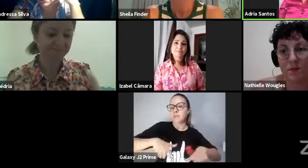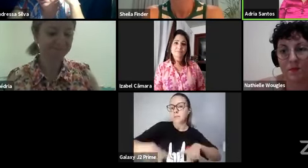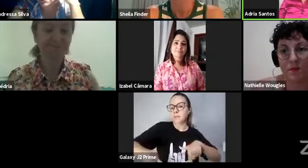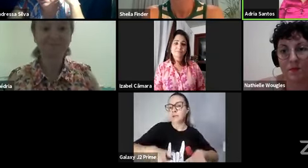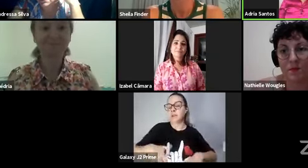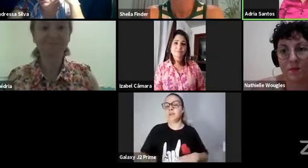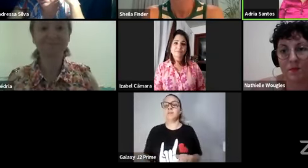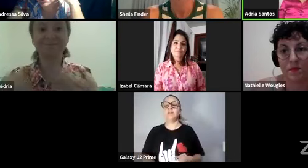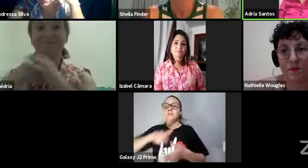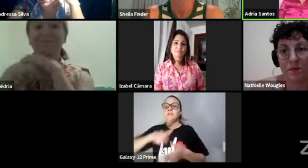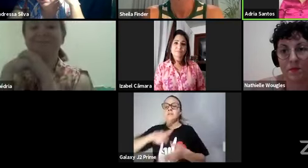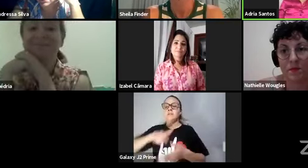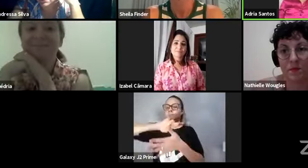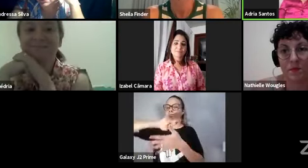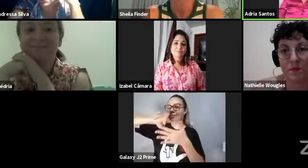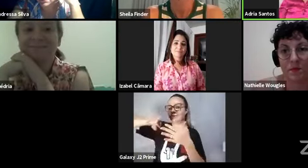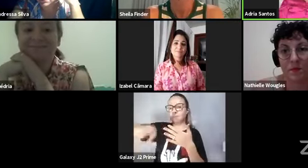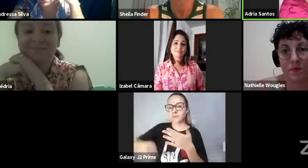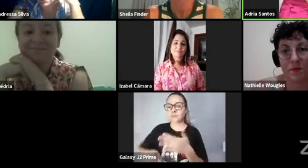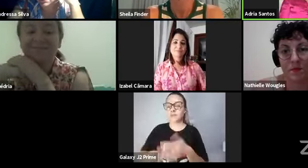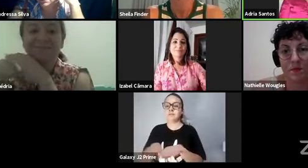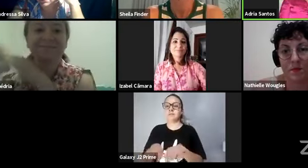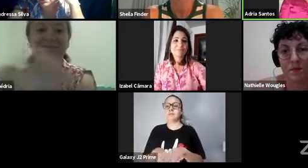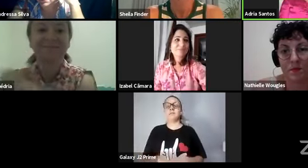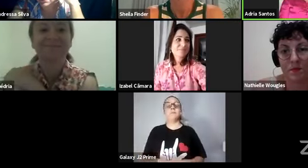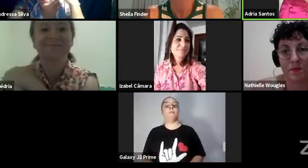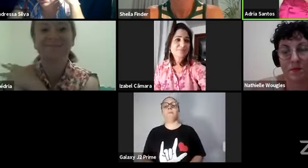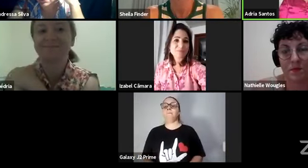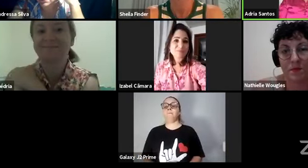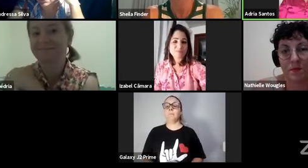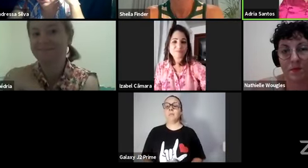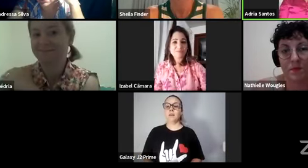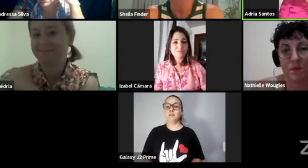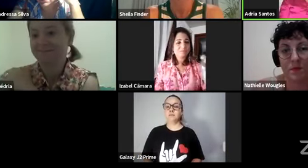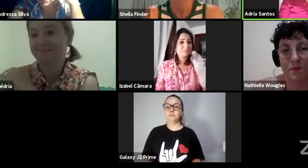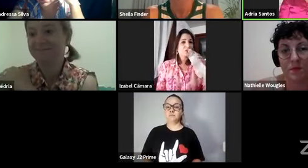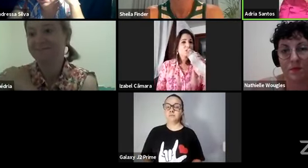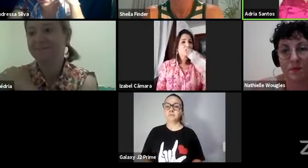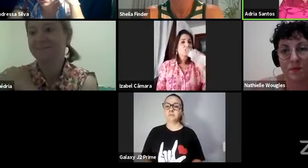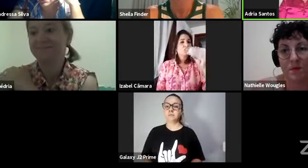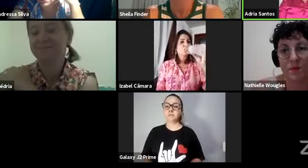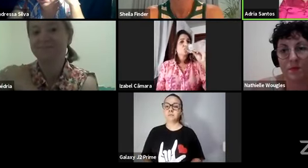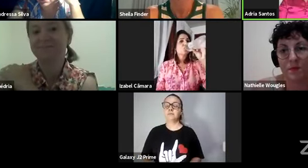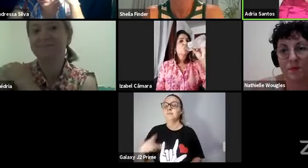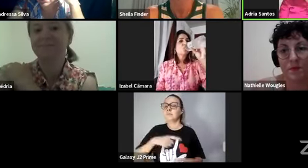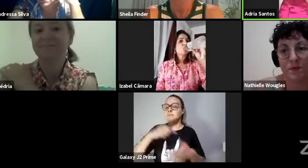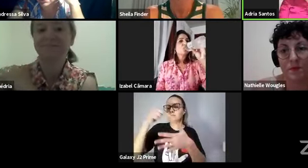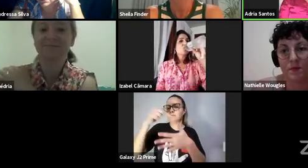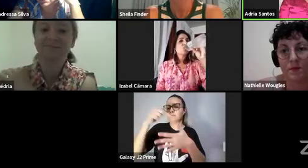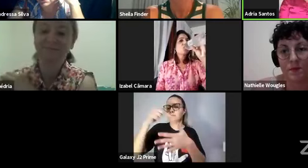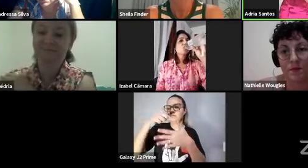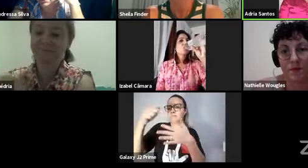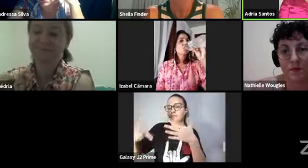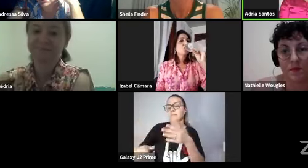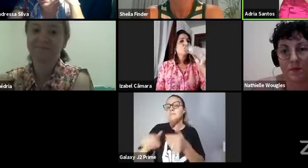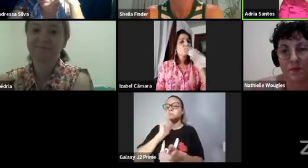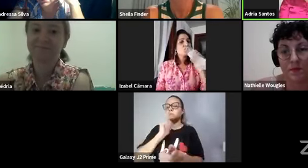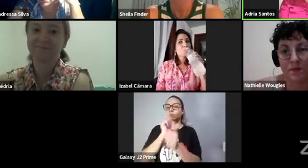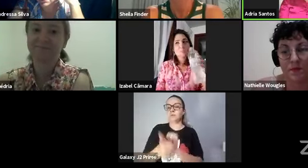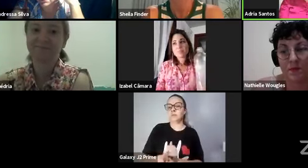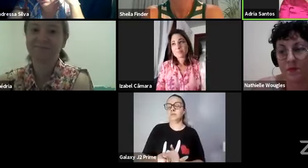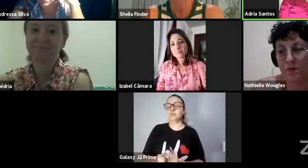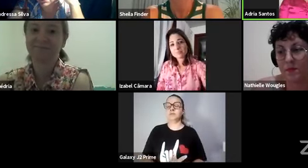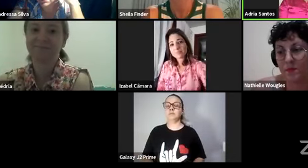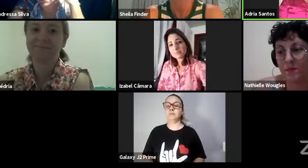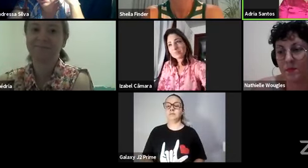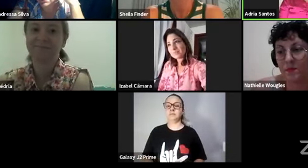né? Como a Sheila mencionou, ela tem a sua função no esporte, mas também tem ali